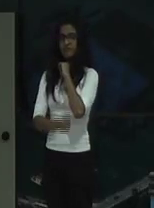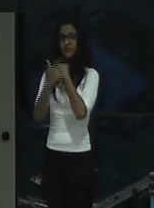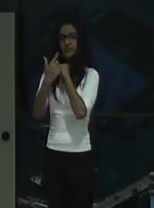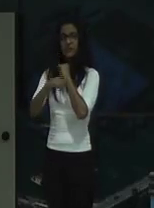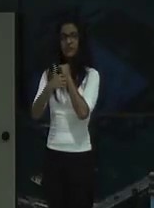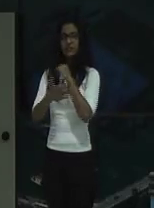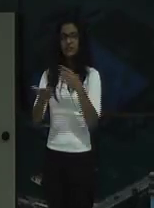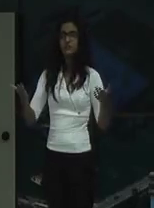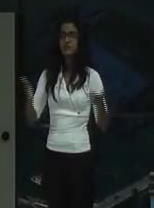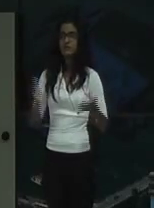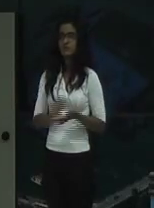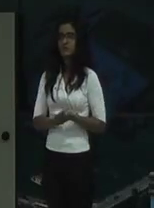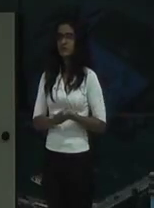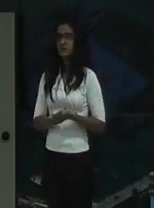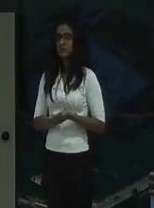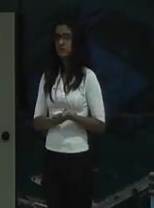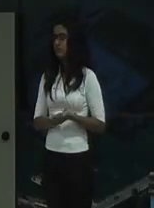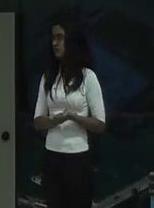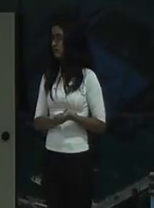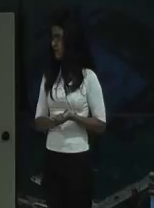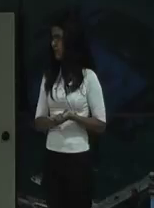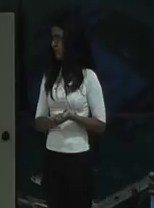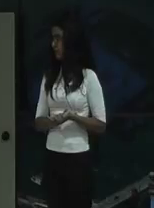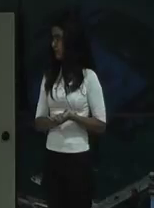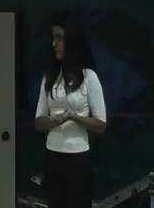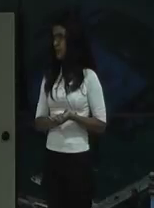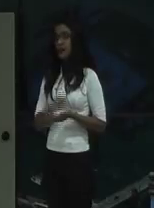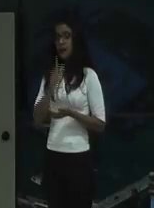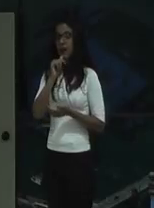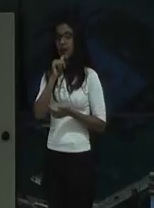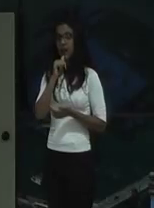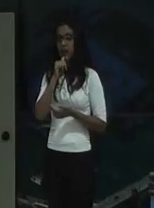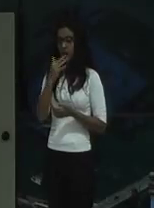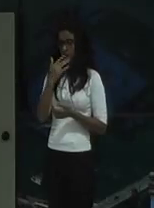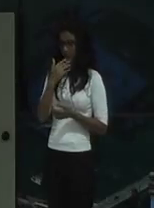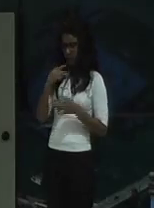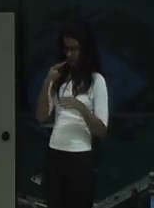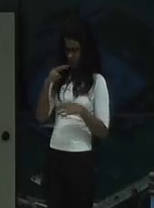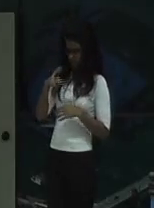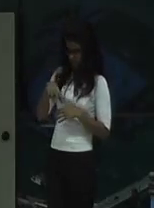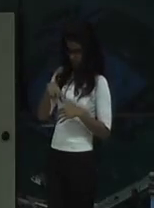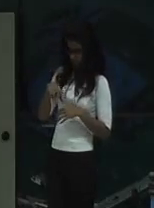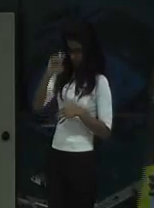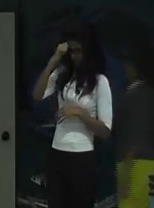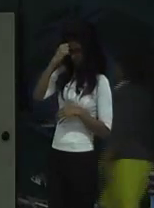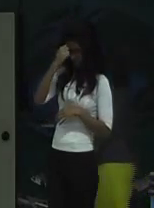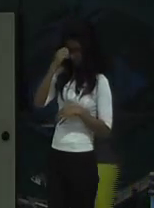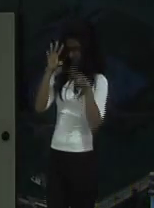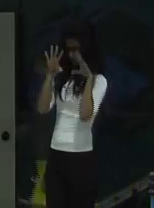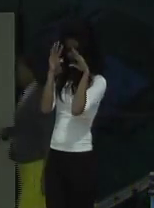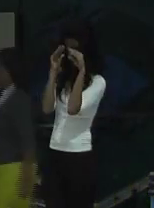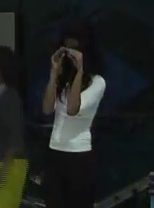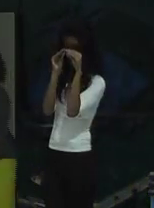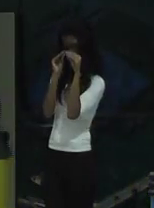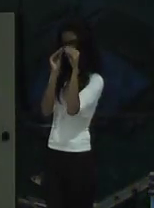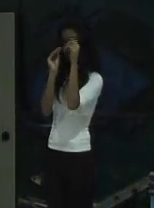diga. Além do mais, a coloração da água é escura, e aquilo ali não é considerado uma água de